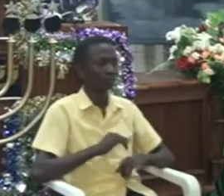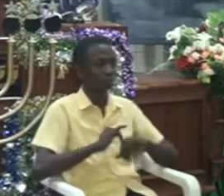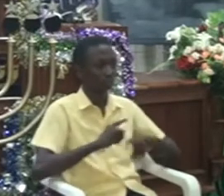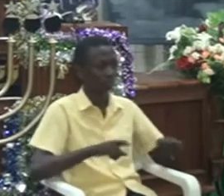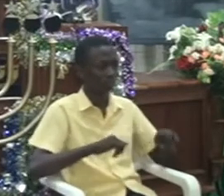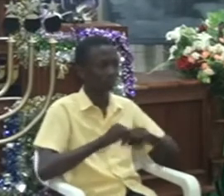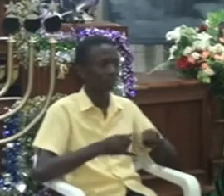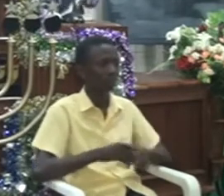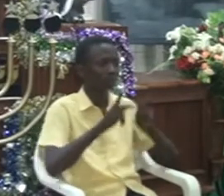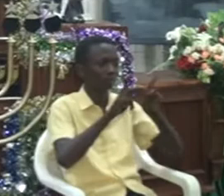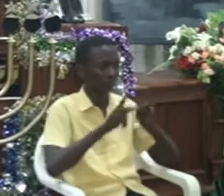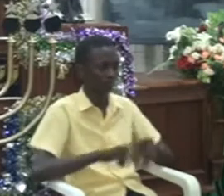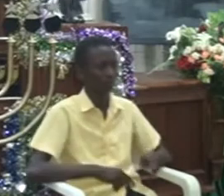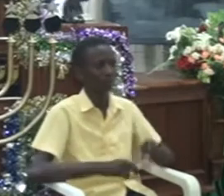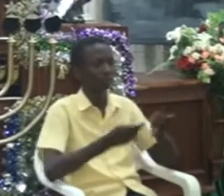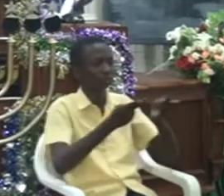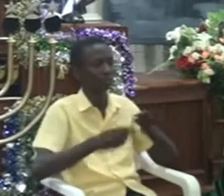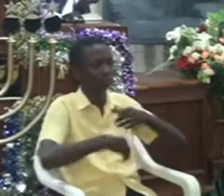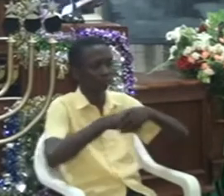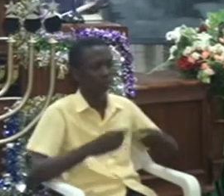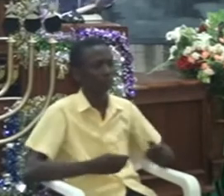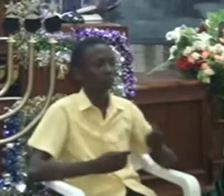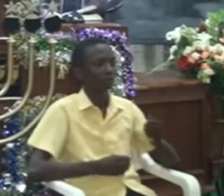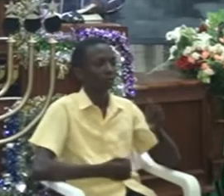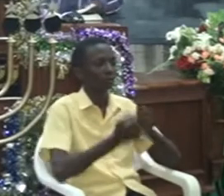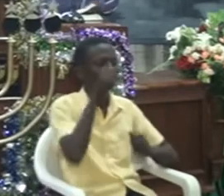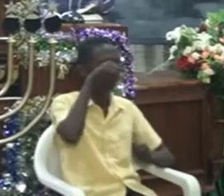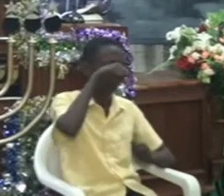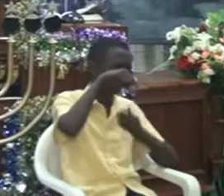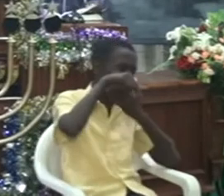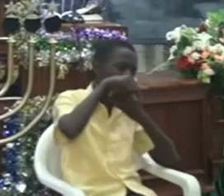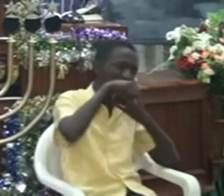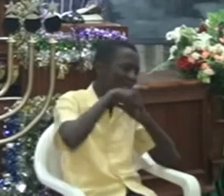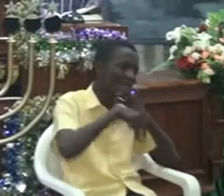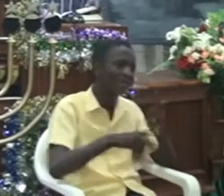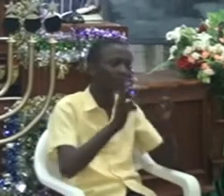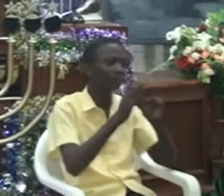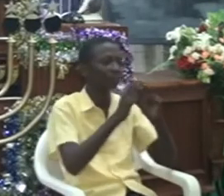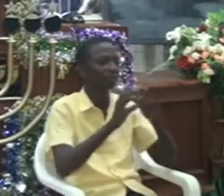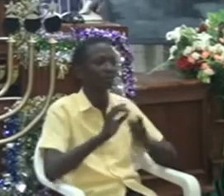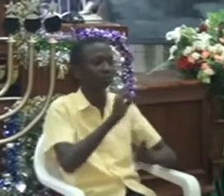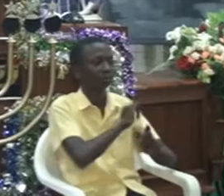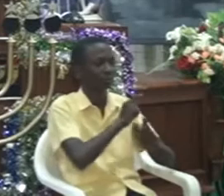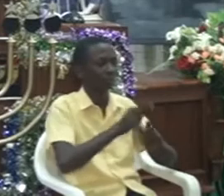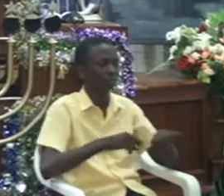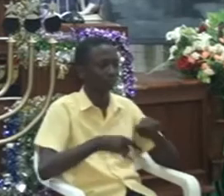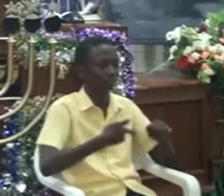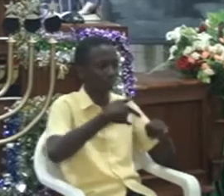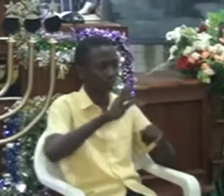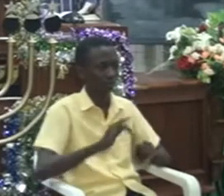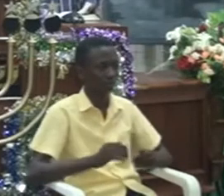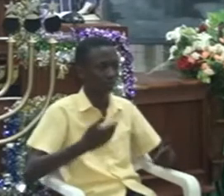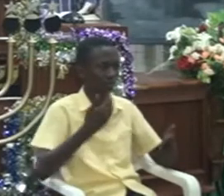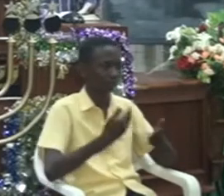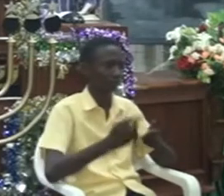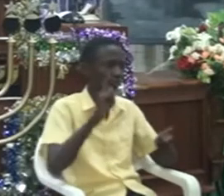aller au-delà de la ville de Goma. Lakini kama mtu anapenda aende tena mbali zaidi na hii mwingine ya Goma. S'il arrive à l'aéroport. Kama